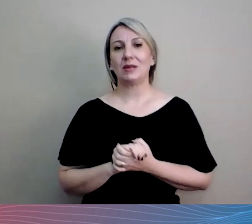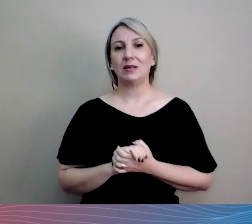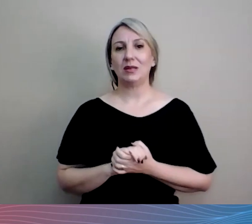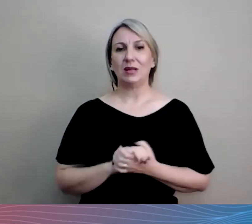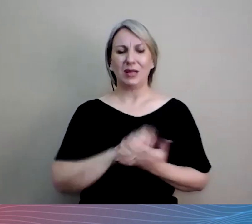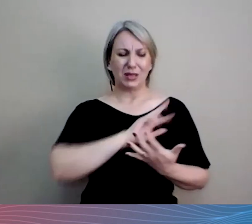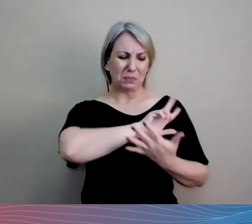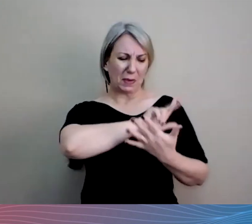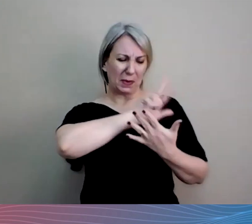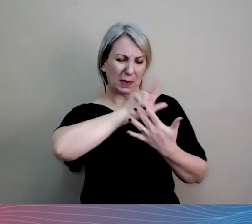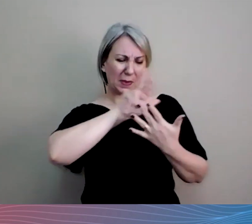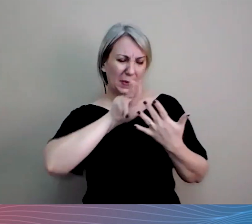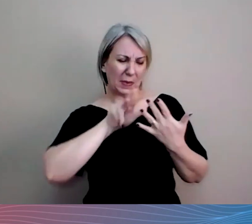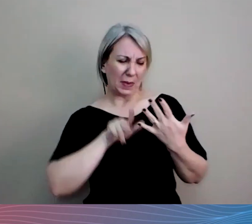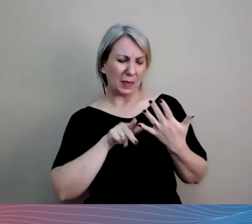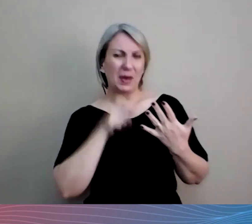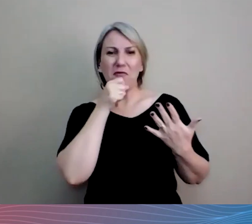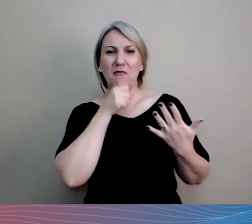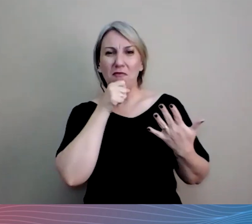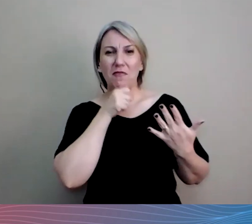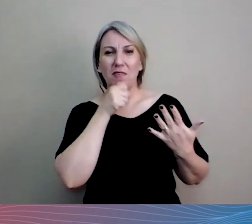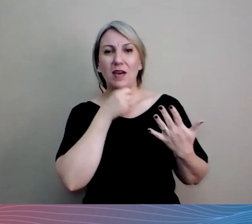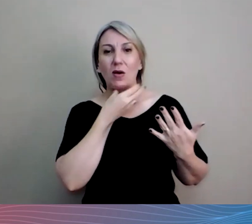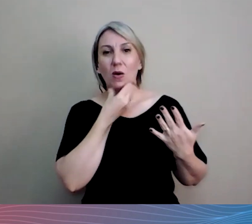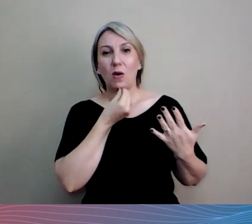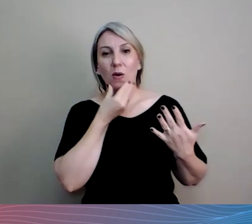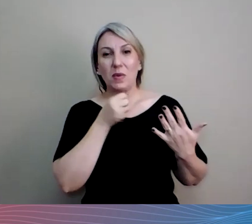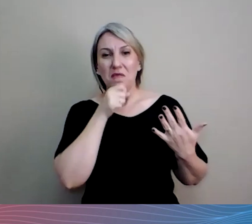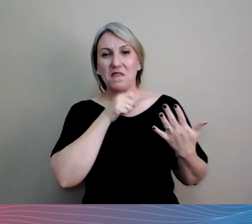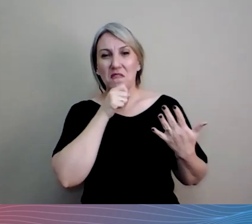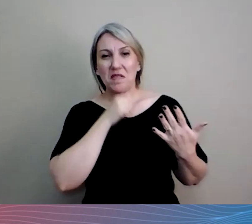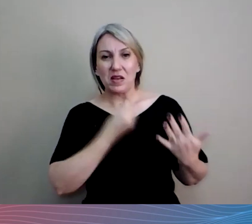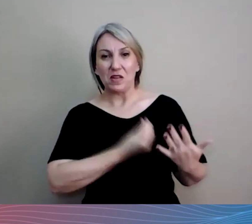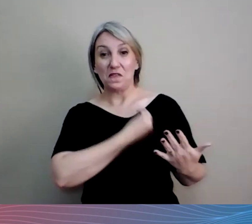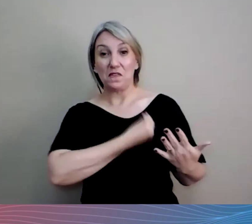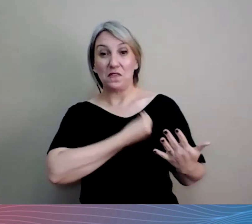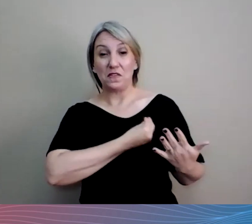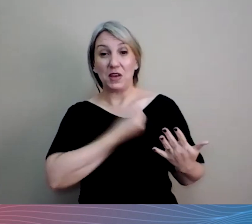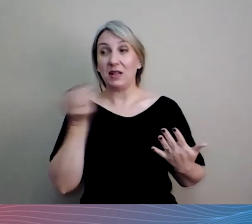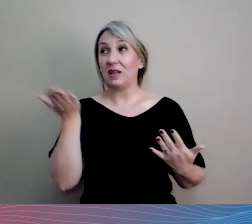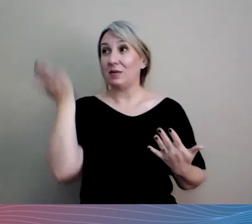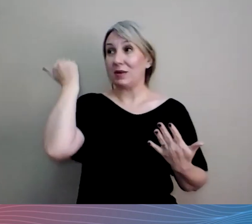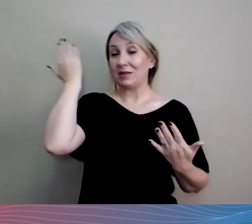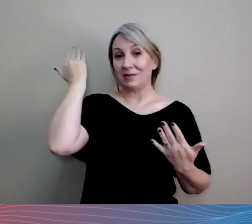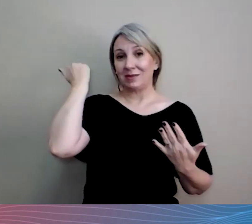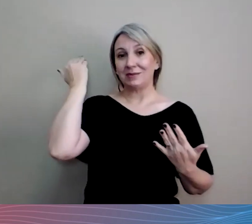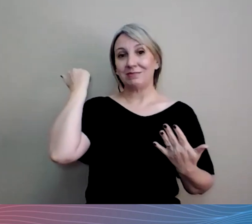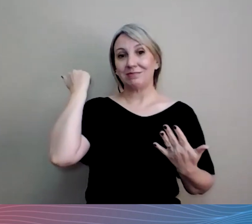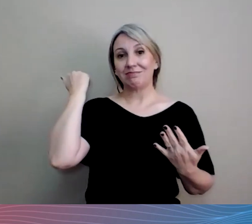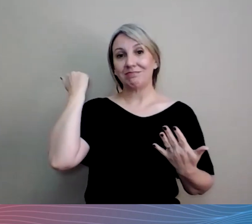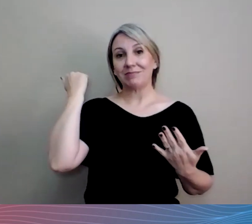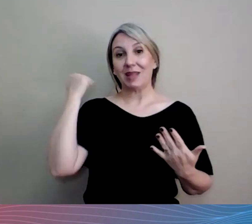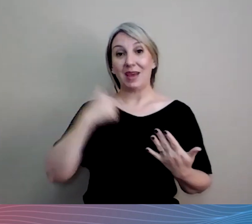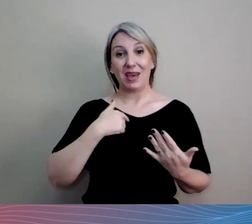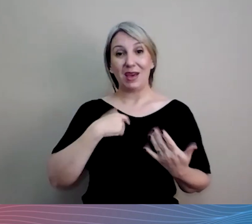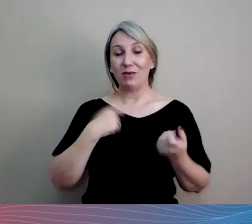melhor, com a sua velha maneira de vida. No velho homem, irmãos, eu não sou humilde. No velho homem,